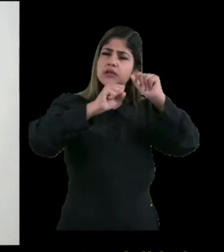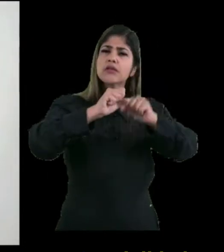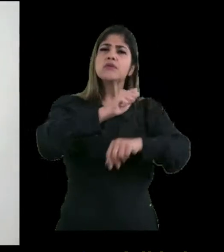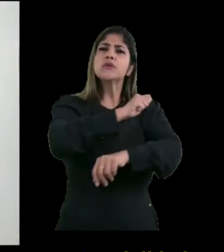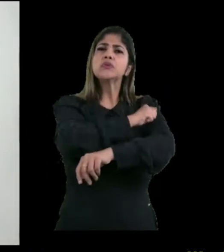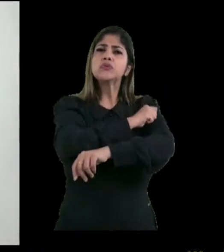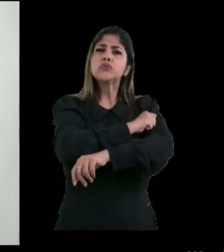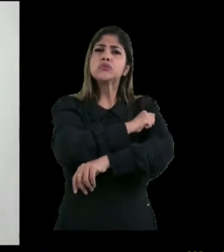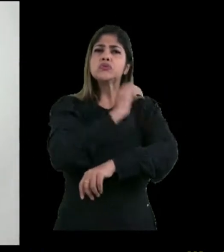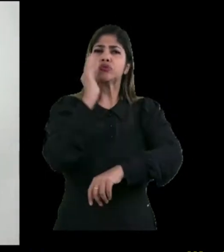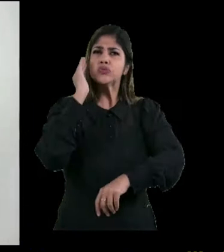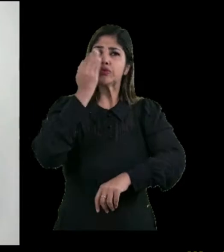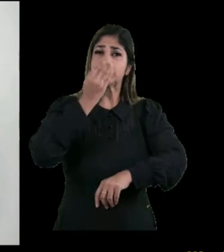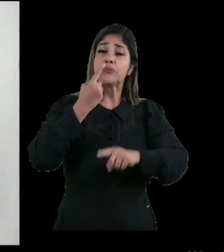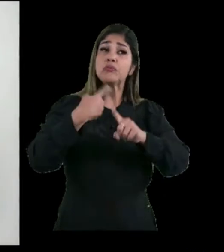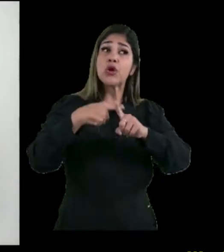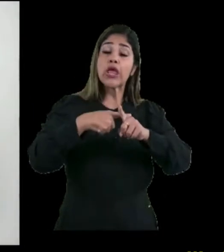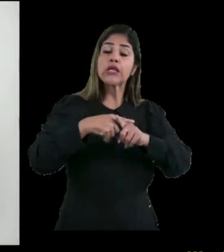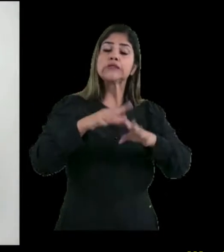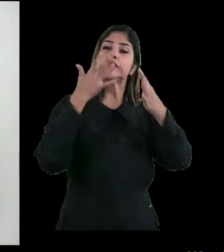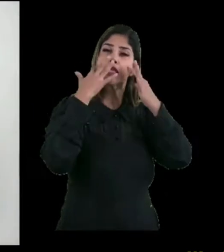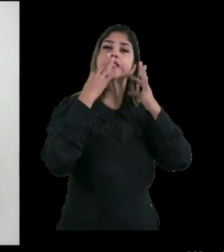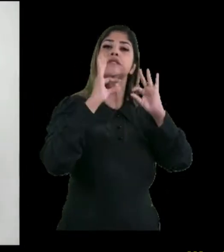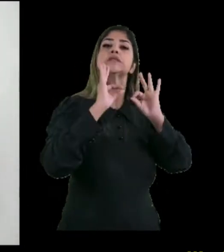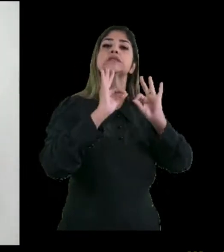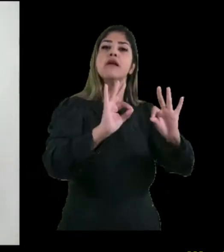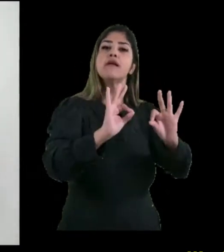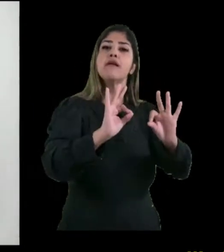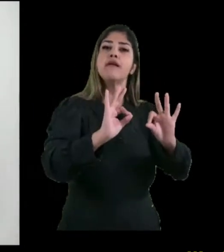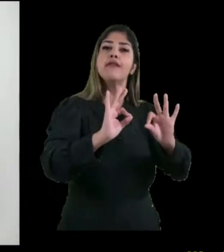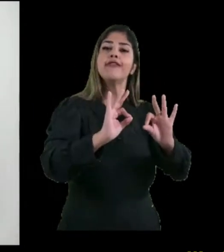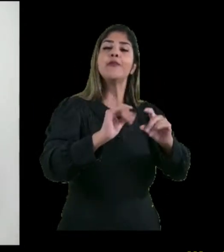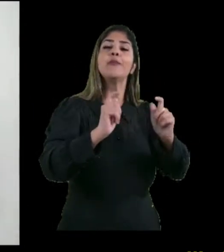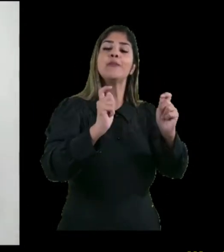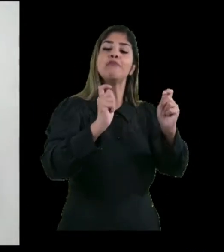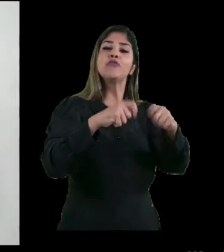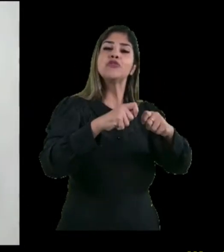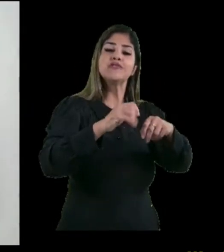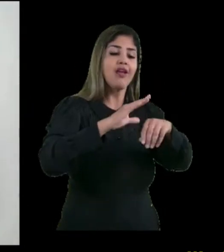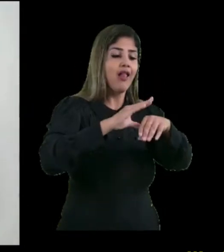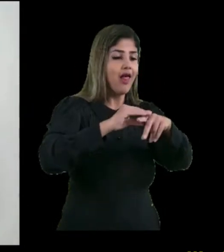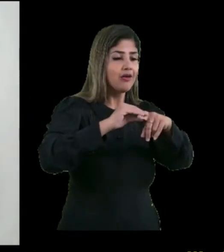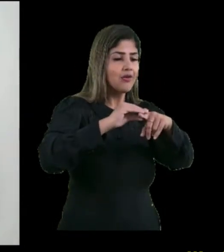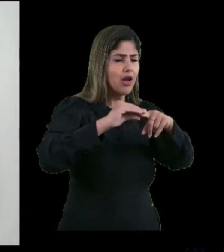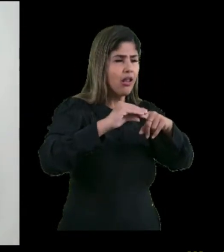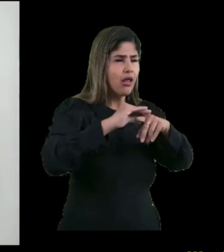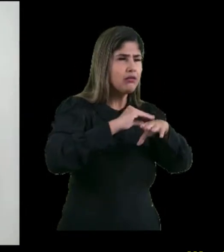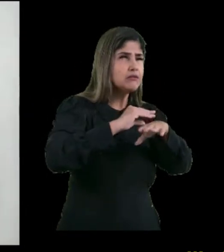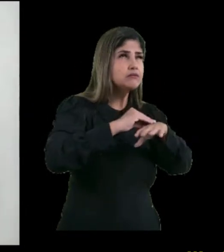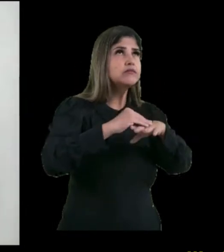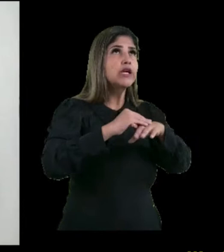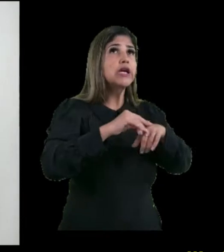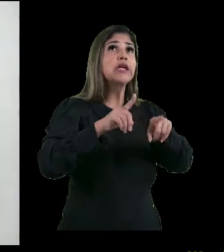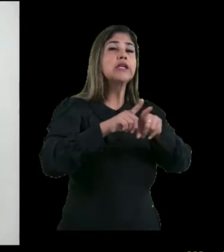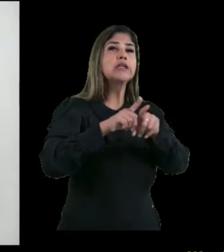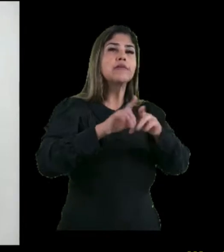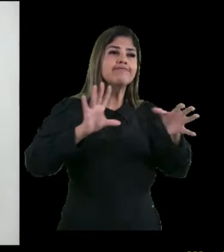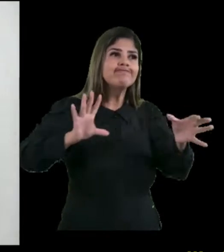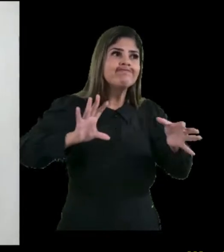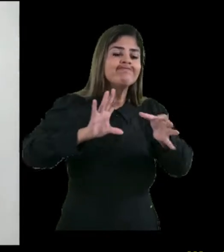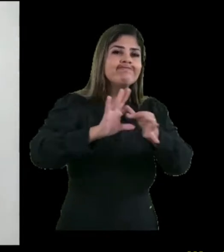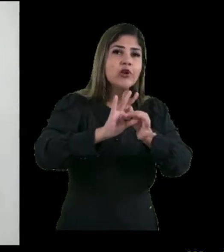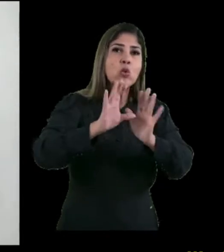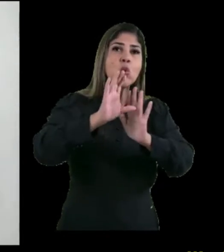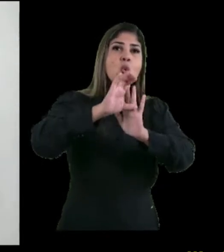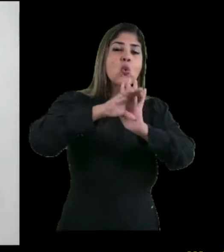surdo-cegueira, pois mantém a atenção, utiliza o toque como auxiliador e humaniza